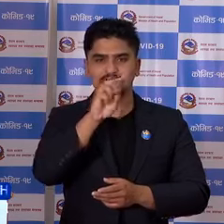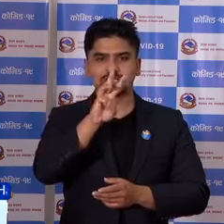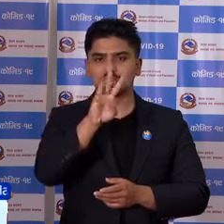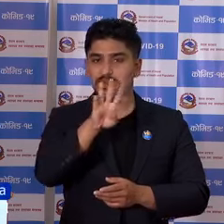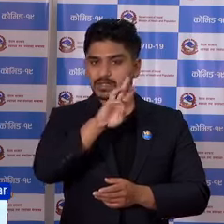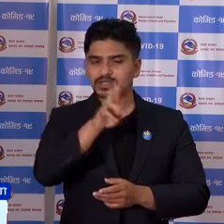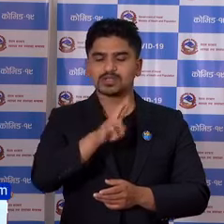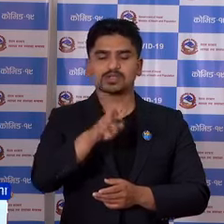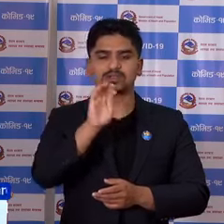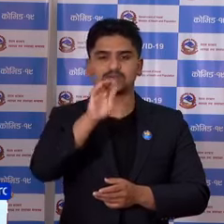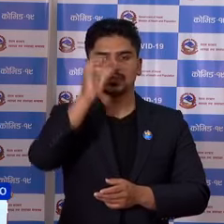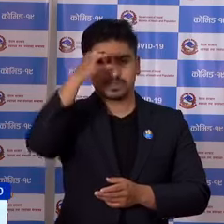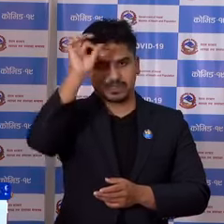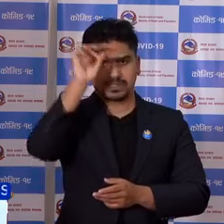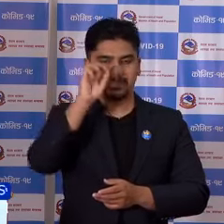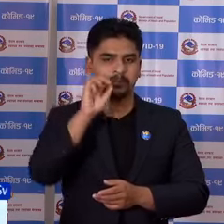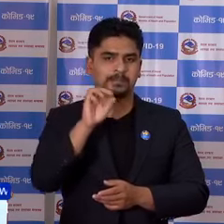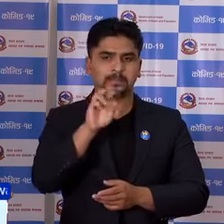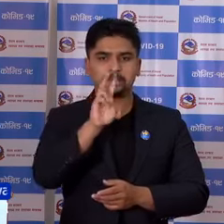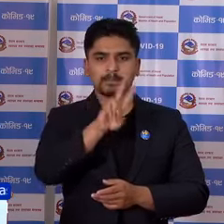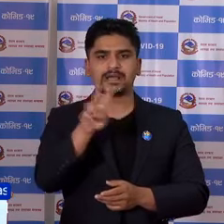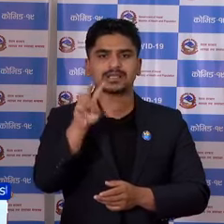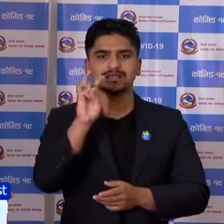14,834 र सुदूरपश्चिम प्रदेशमा